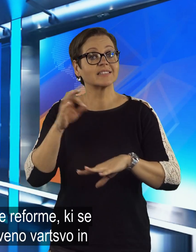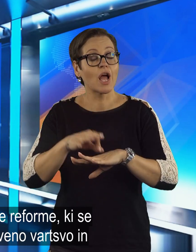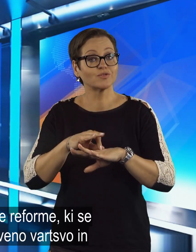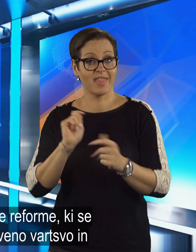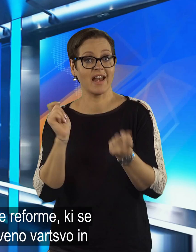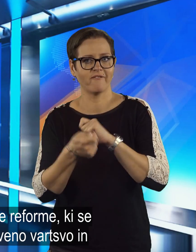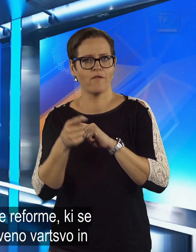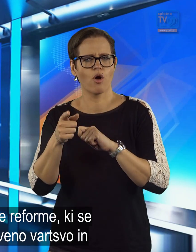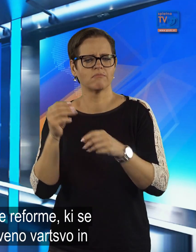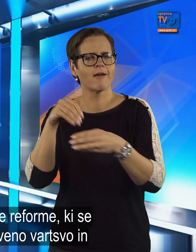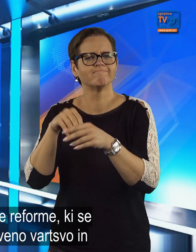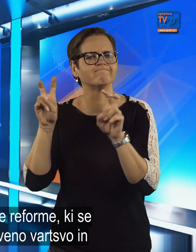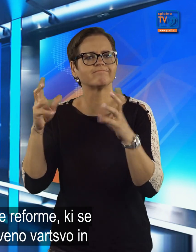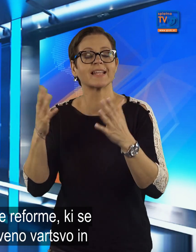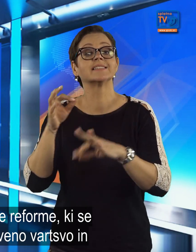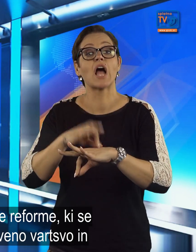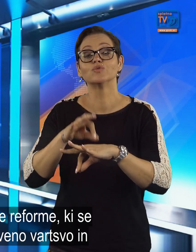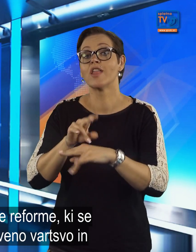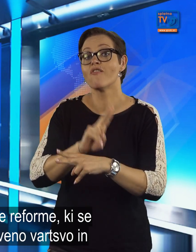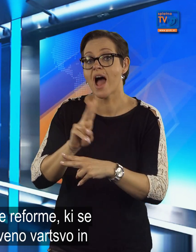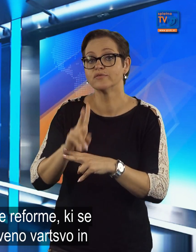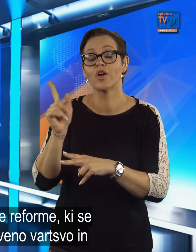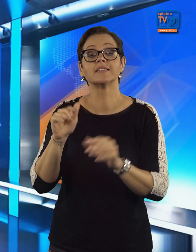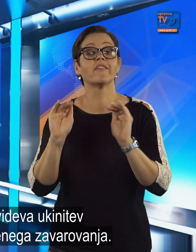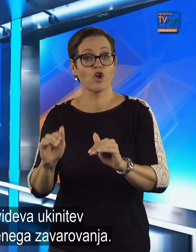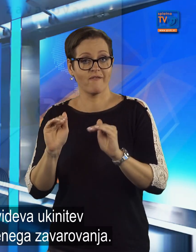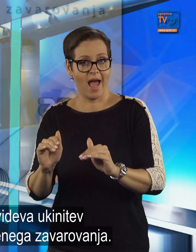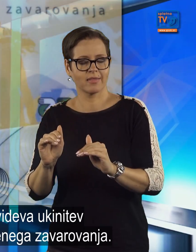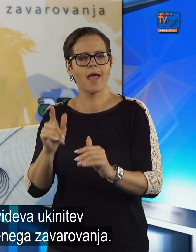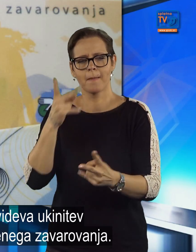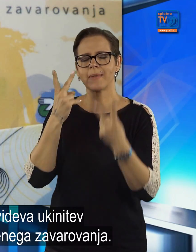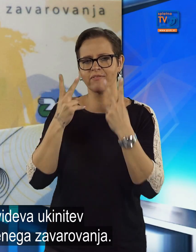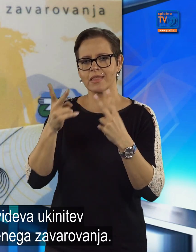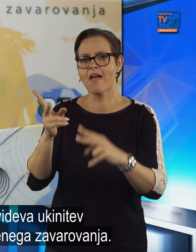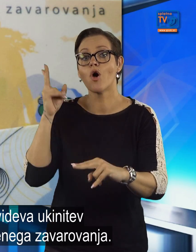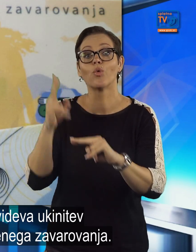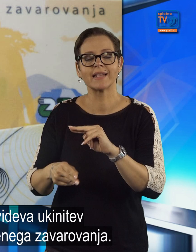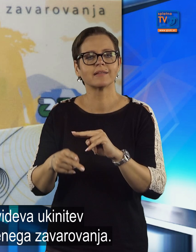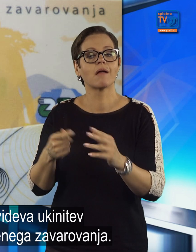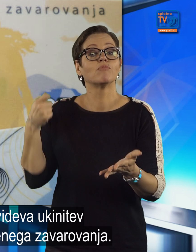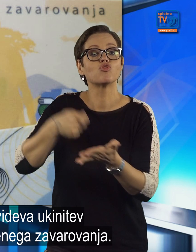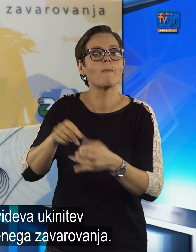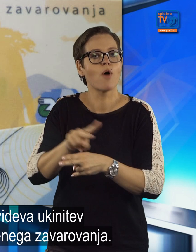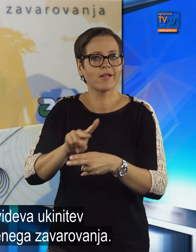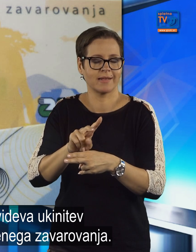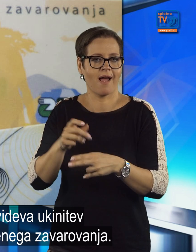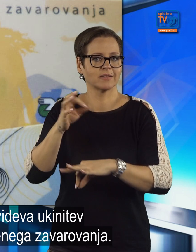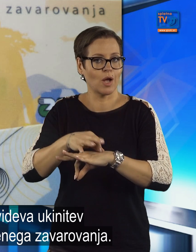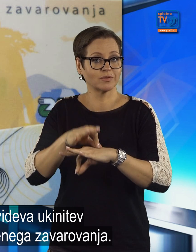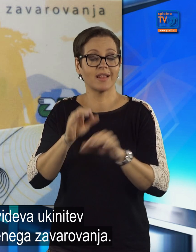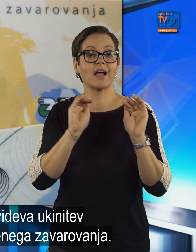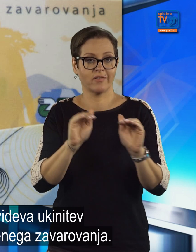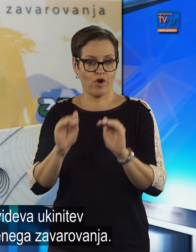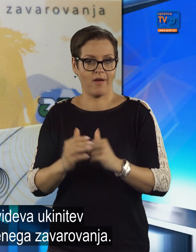tisti del zdravstvene reforme, ki se nanaša na zdravstveno varstvo in zavarovanje, predvideva ukinitev dopolnilnega